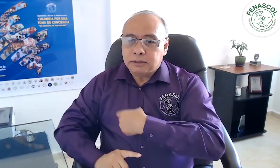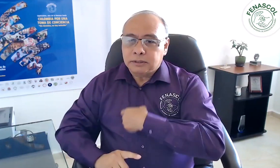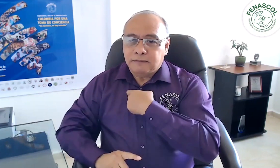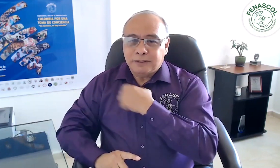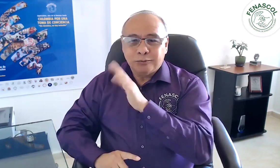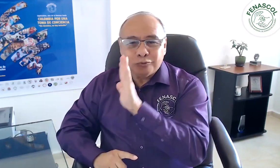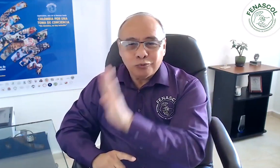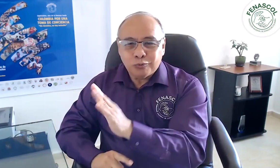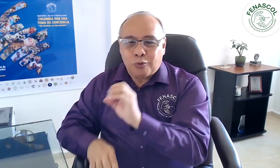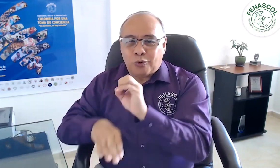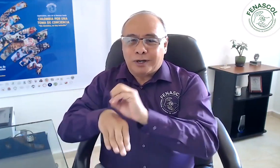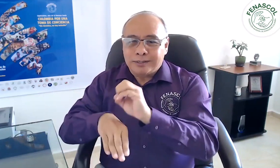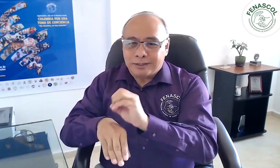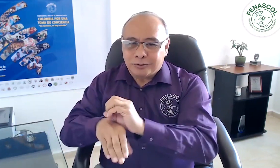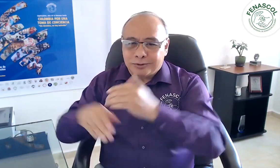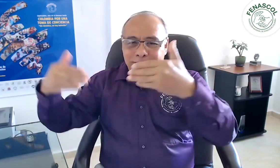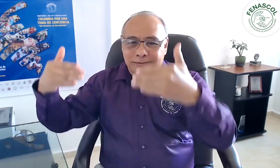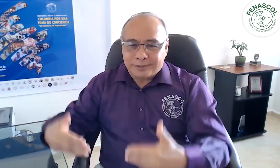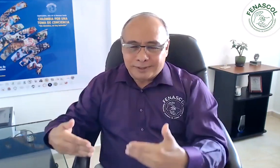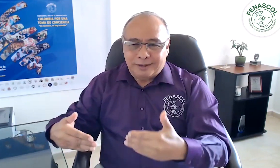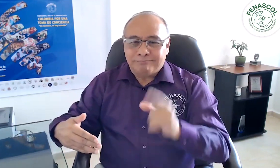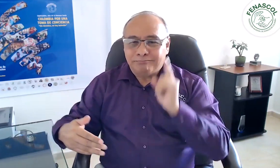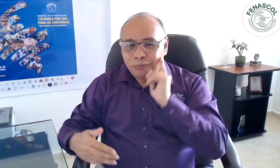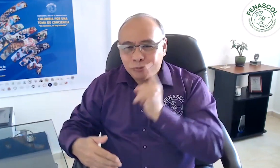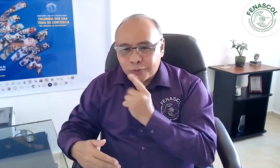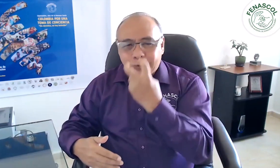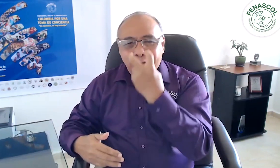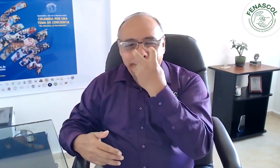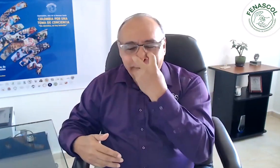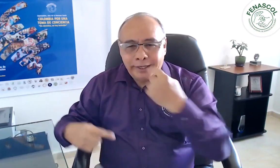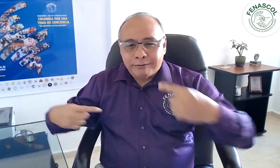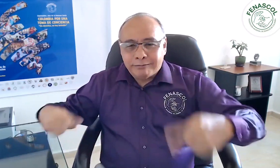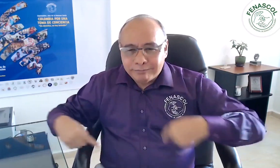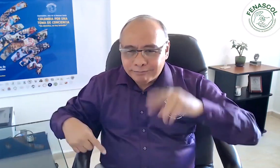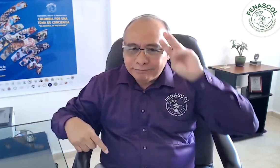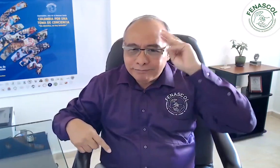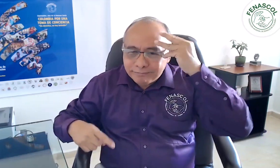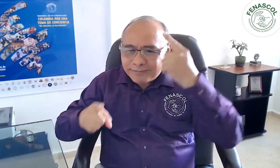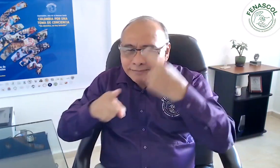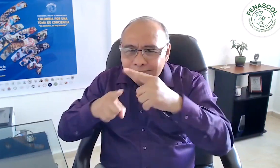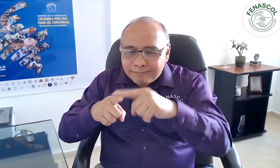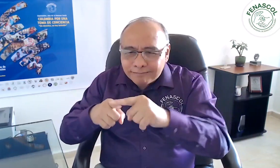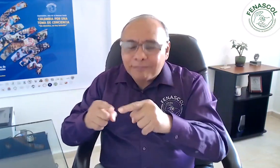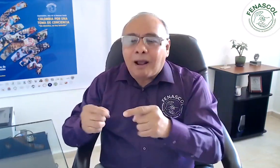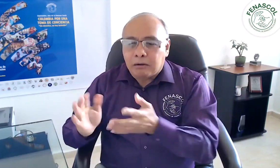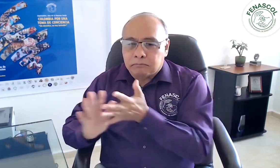sociedad civil, por parte de las organizaciones de las personas con discapacidad, entrega un